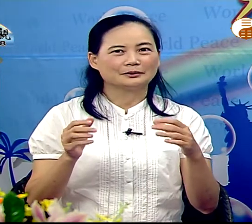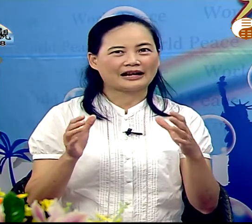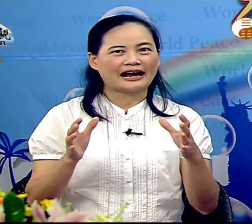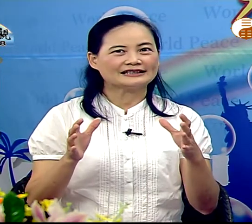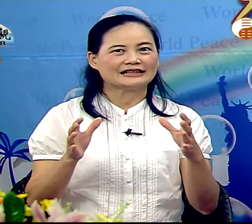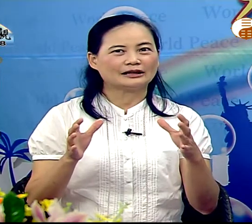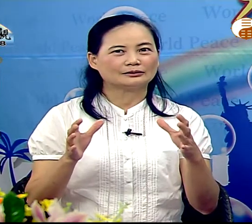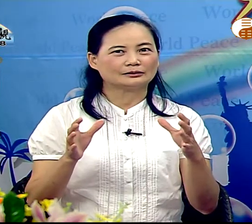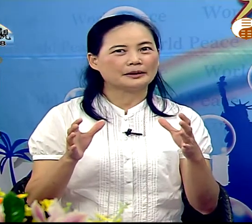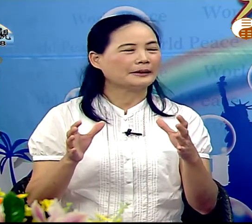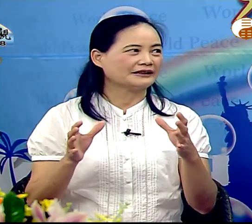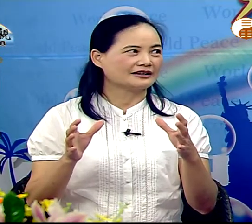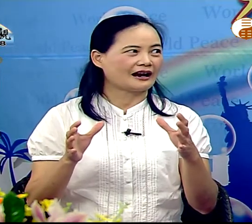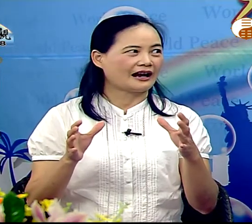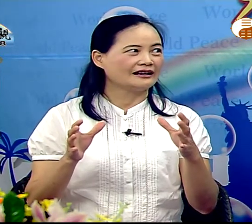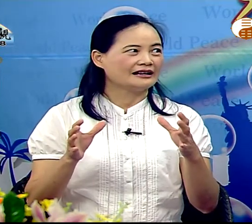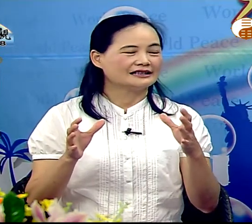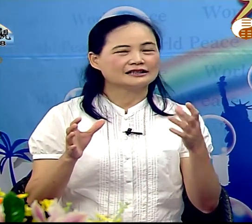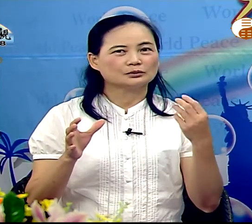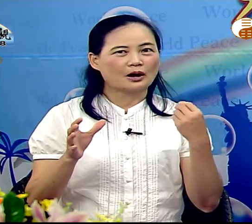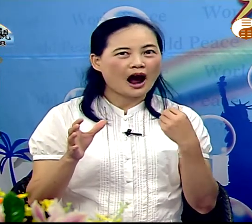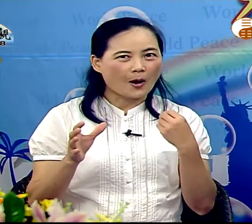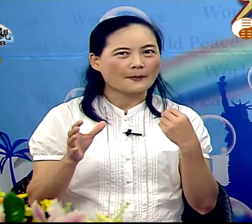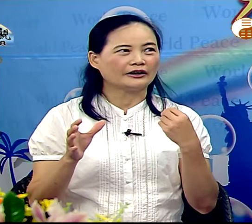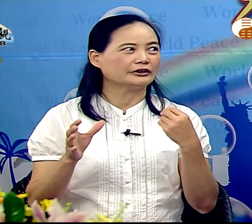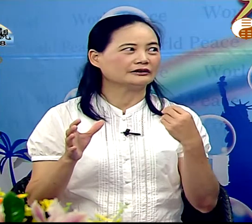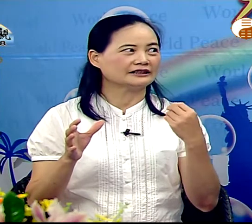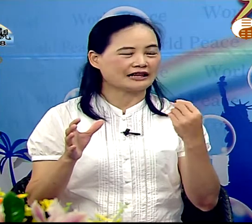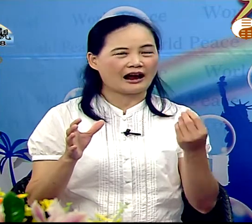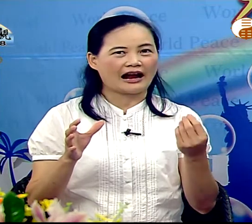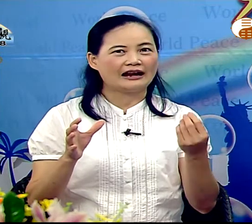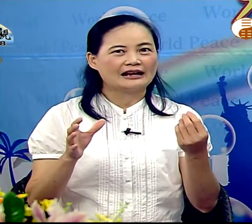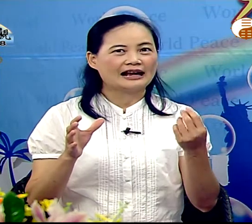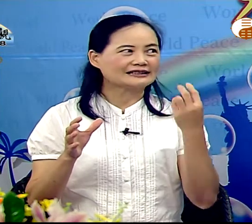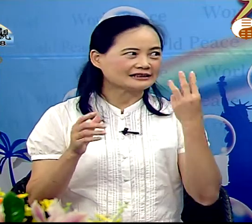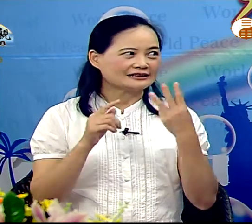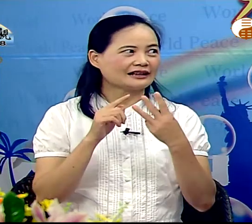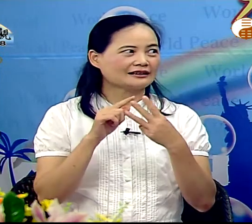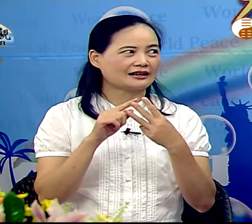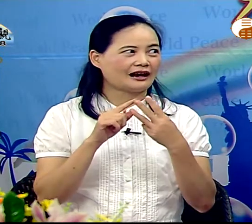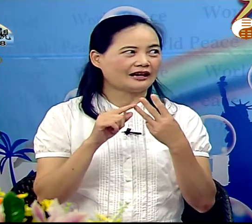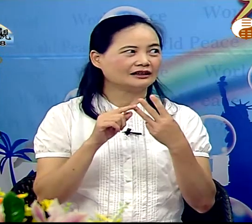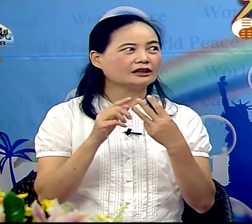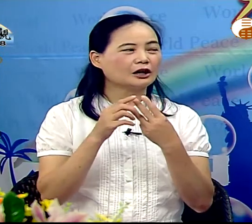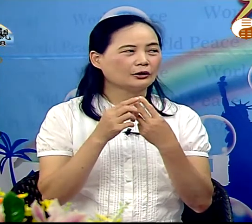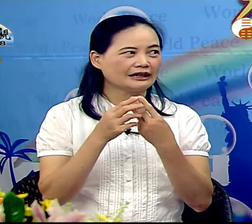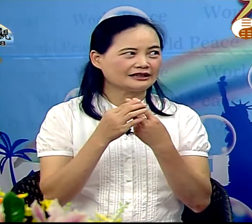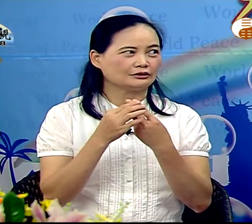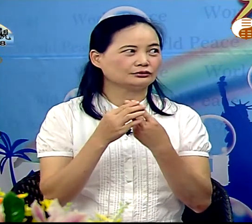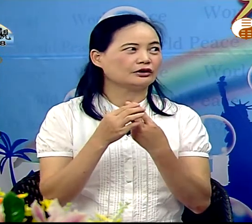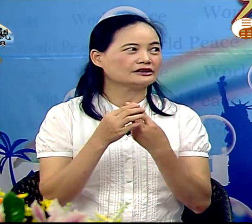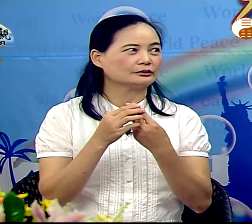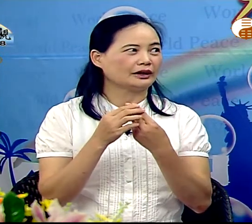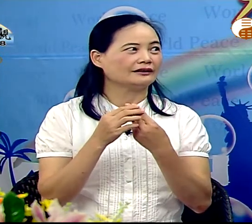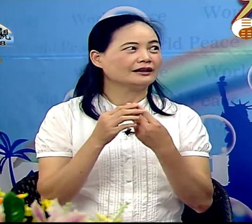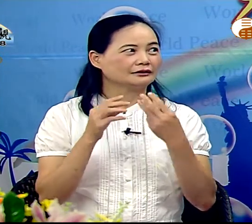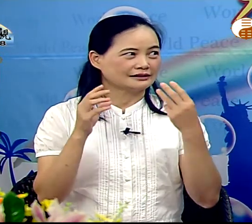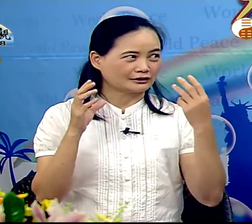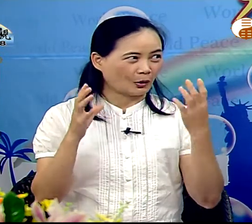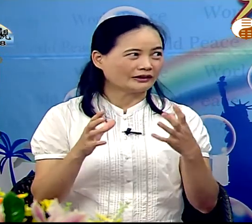的孩子还有妹妹的小孩，甚至我好朋友的小孩，他生了3个小孩，能够一起读幼稚园，在同一个